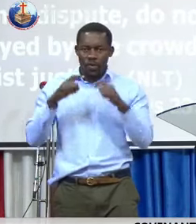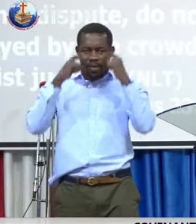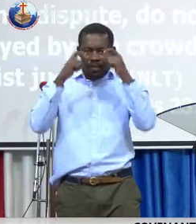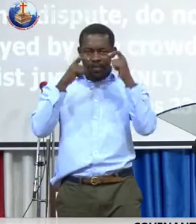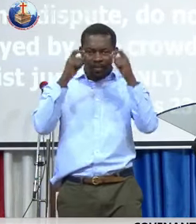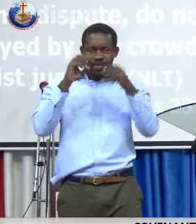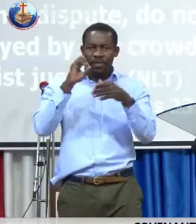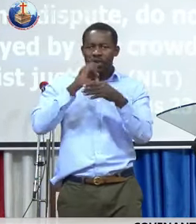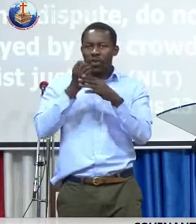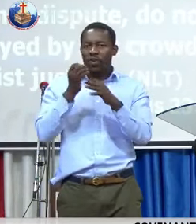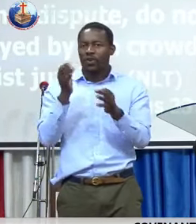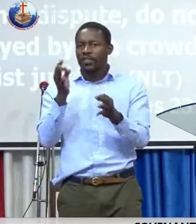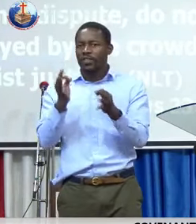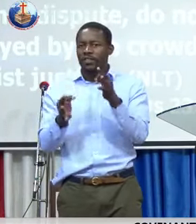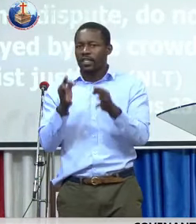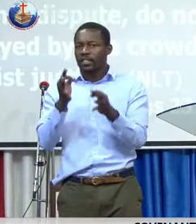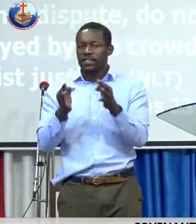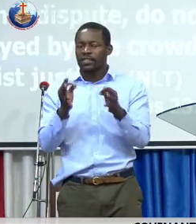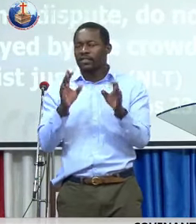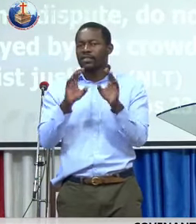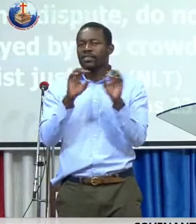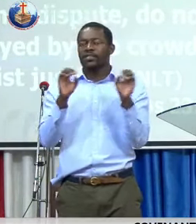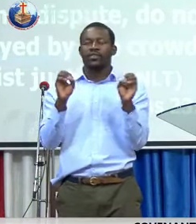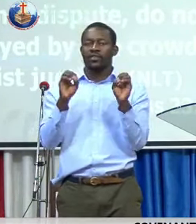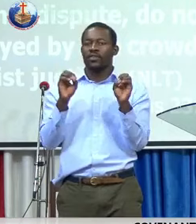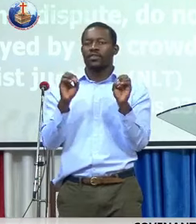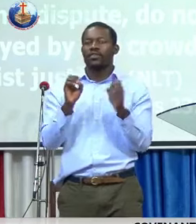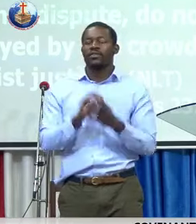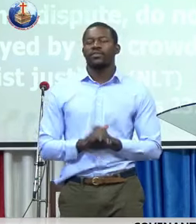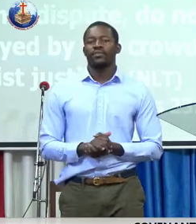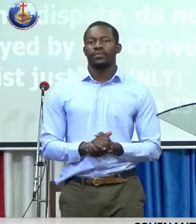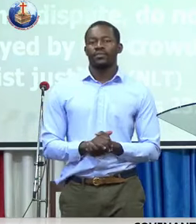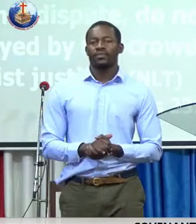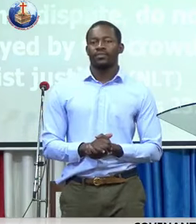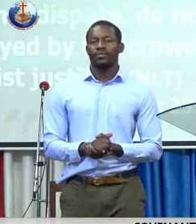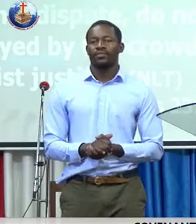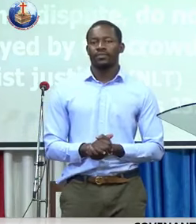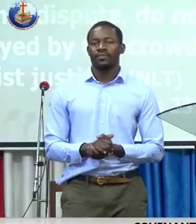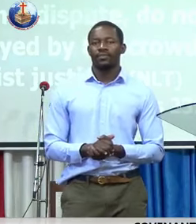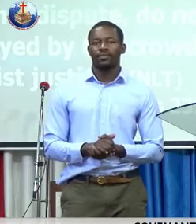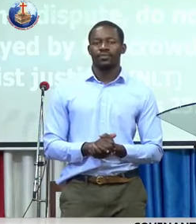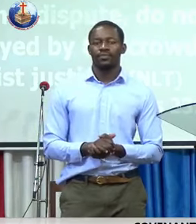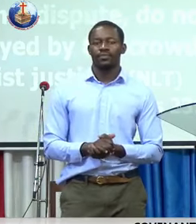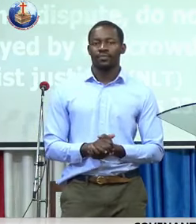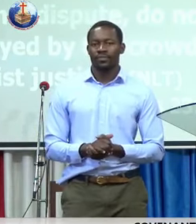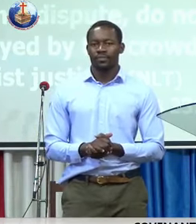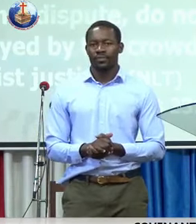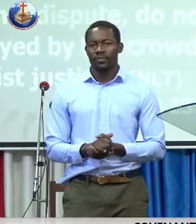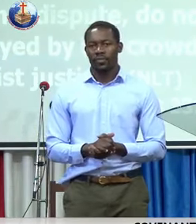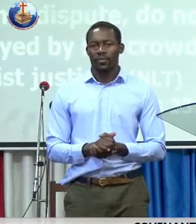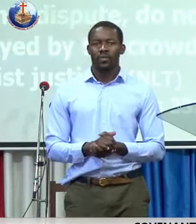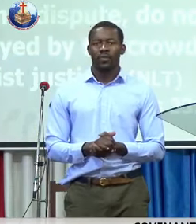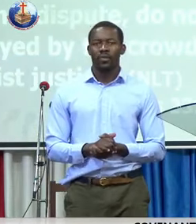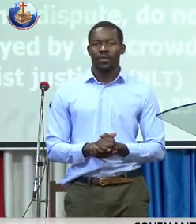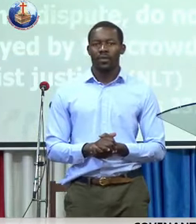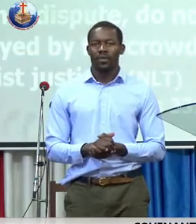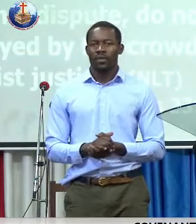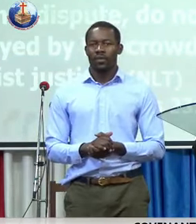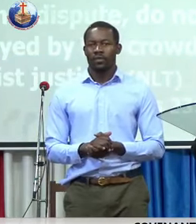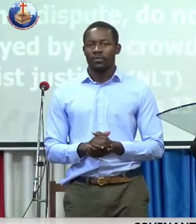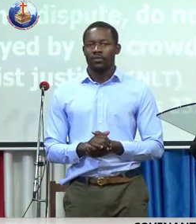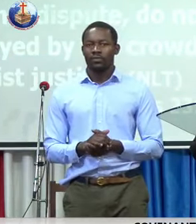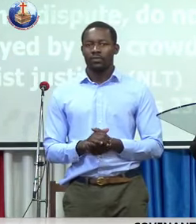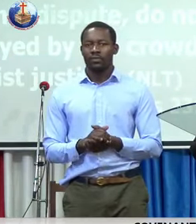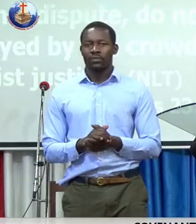kwamba hautafuata umati kwenda kufanya uovu ama kukwepa haki. Perverting justice could simply mean,